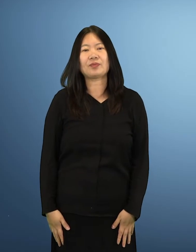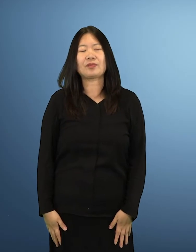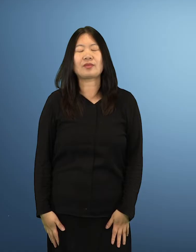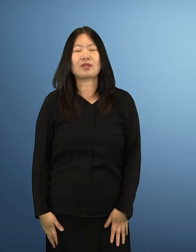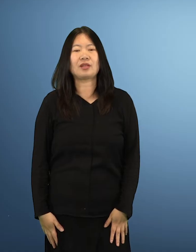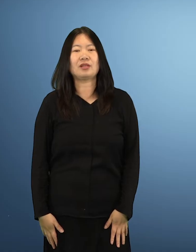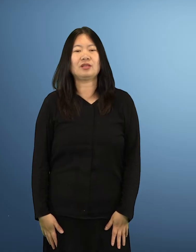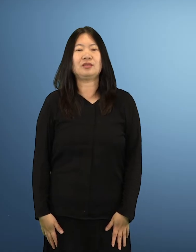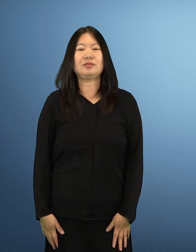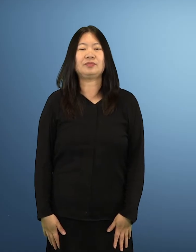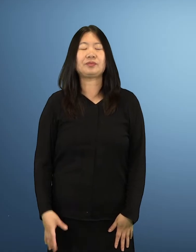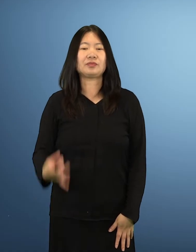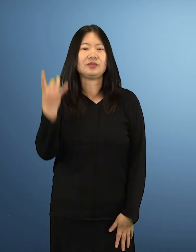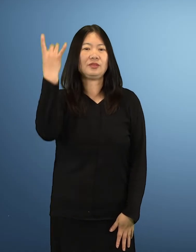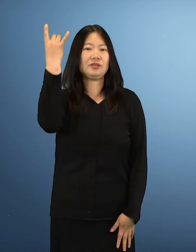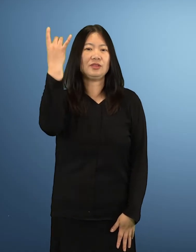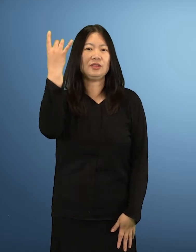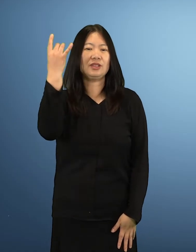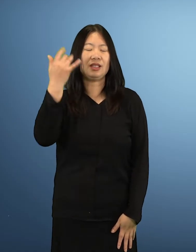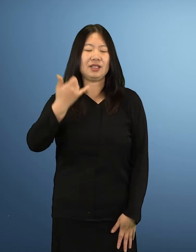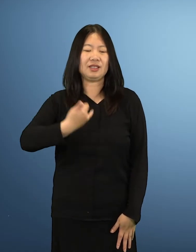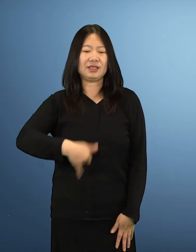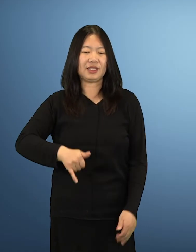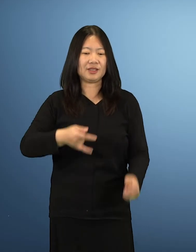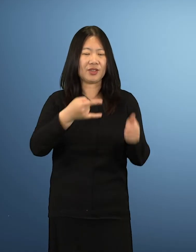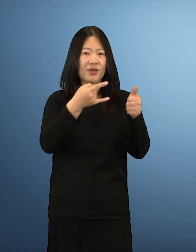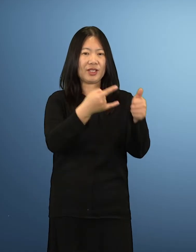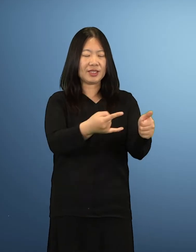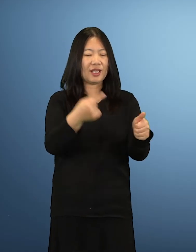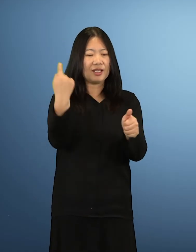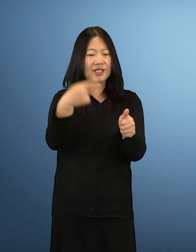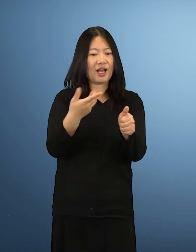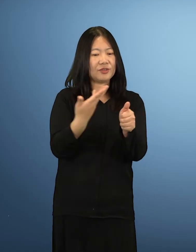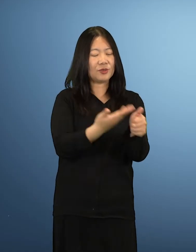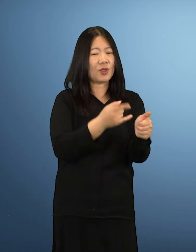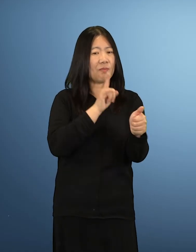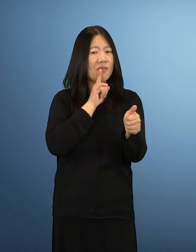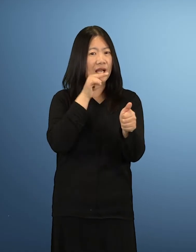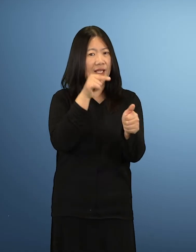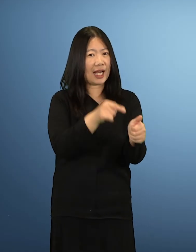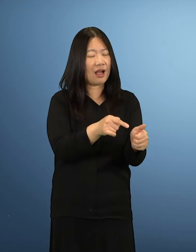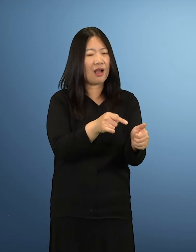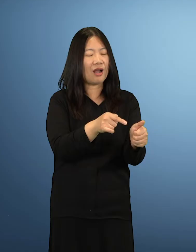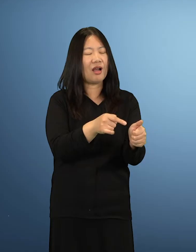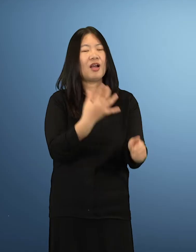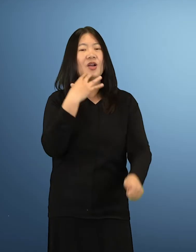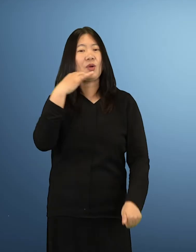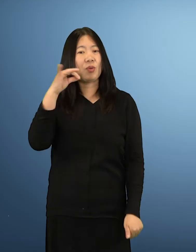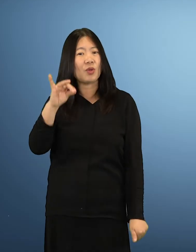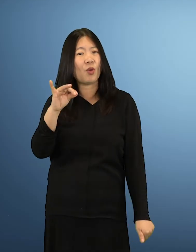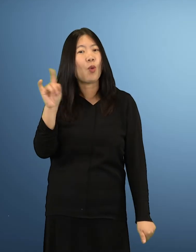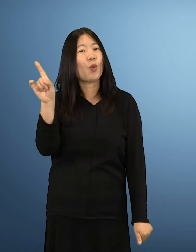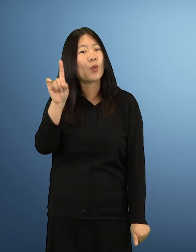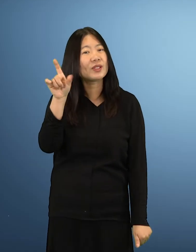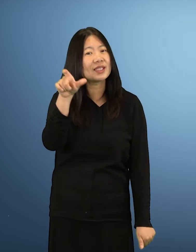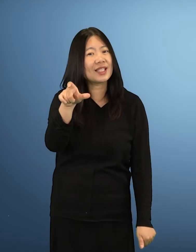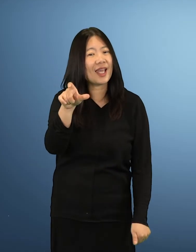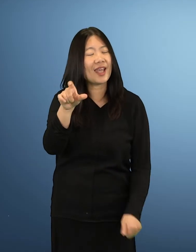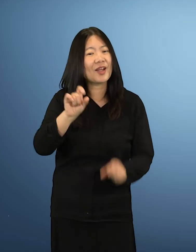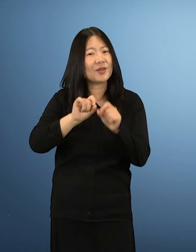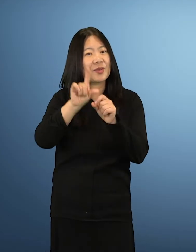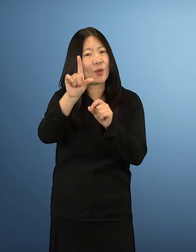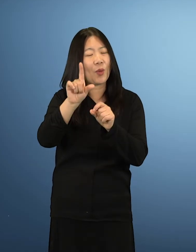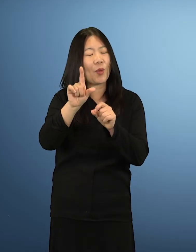보면 원래 자녀들에게 가르치고 말하라는 것은 역시 어디에서